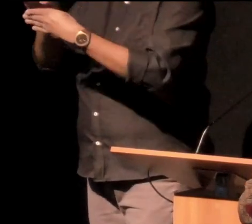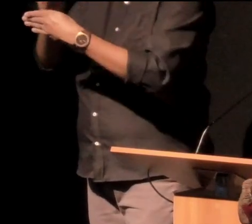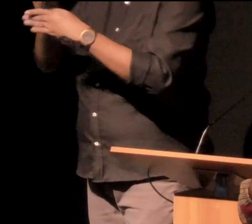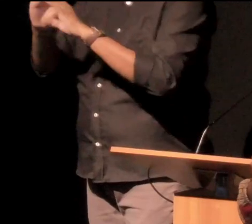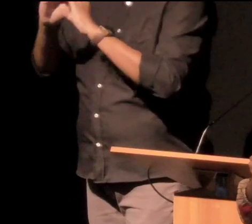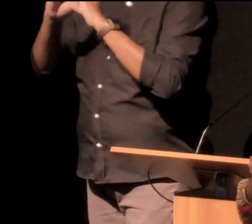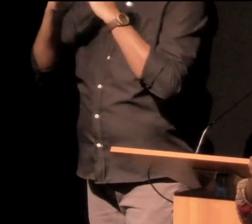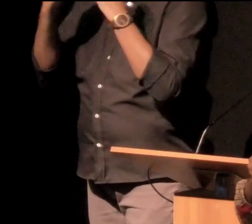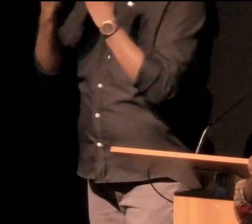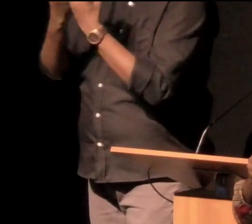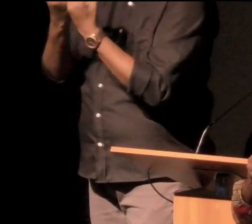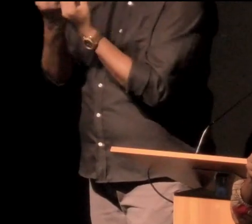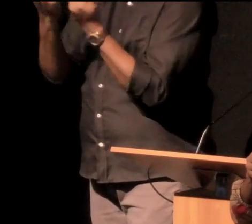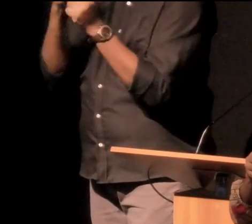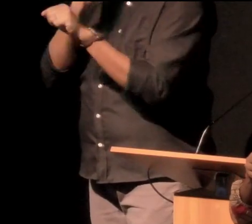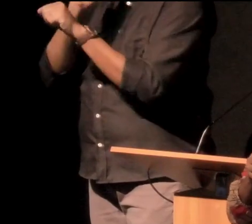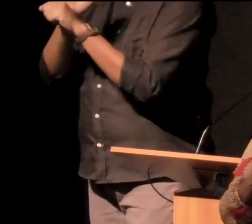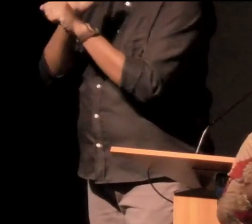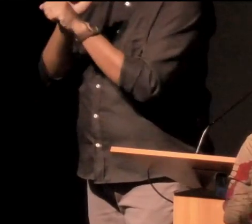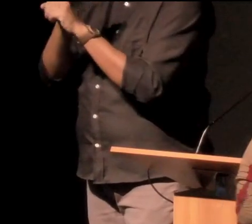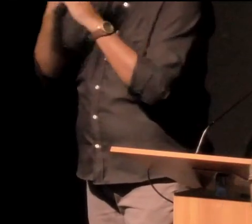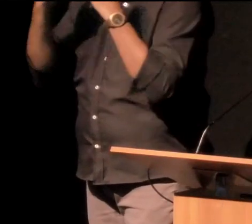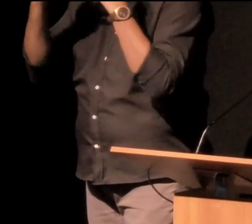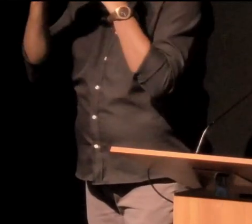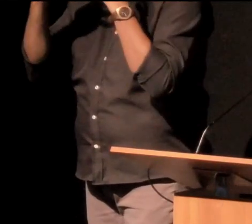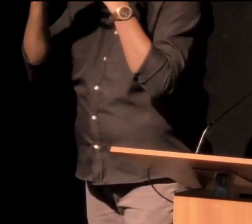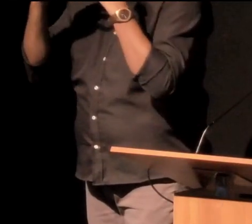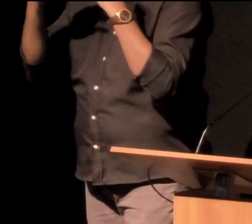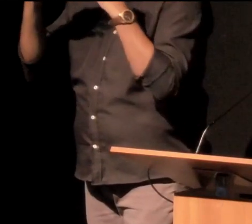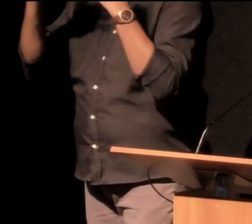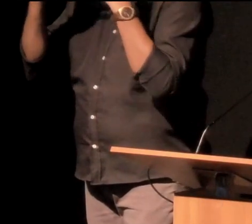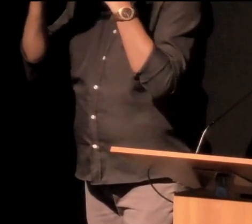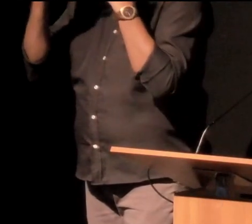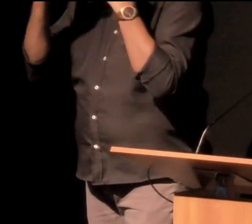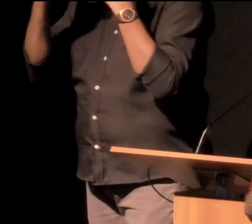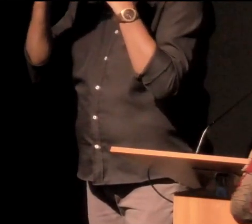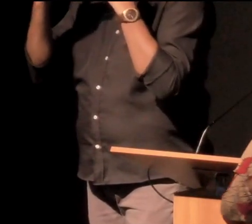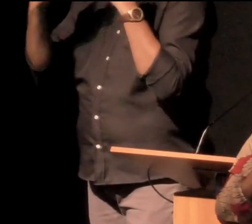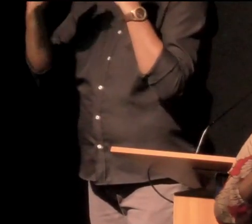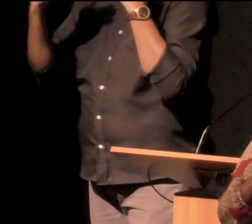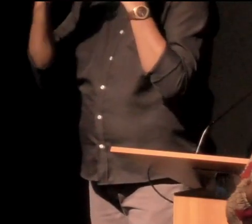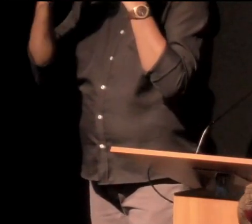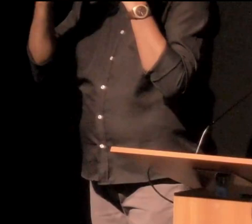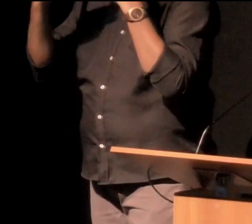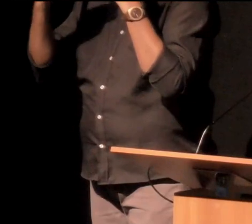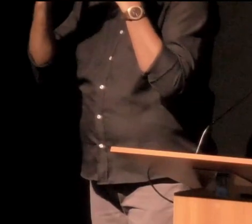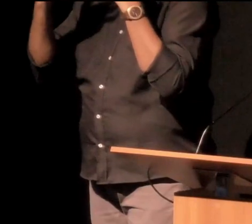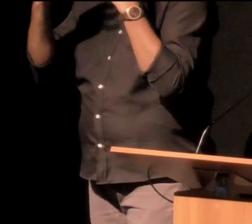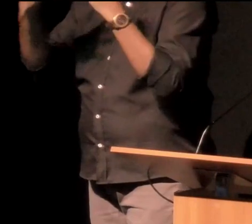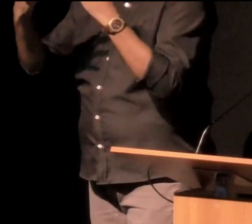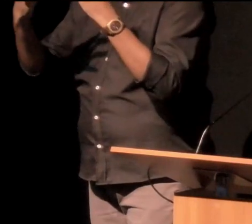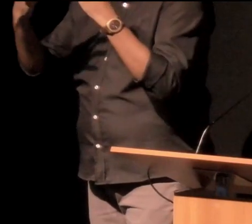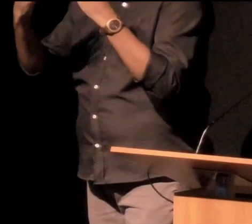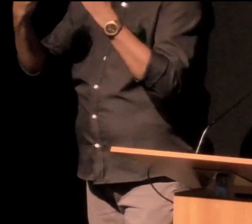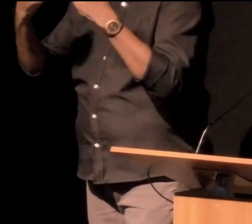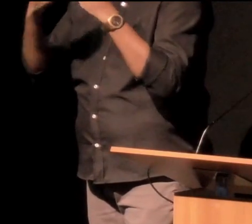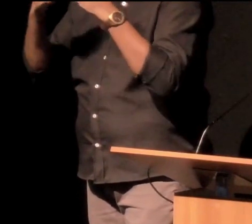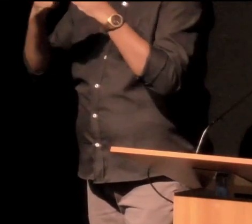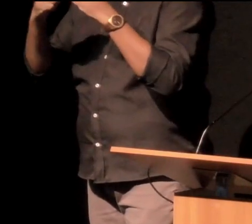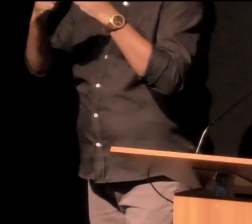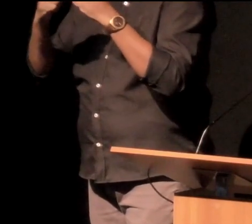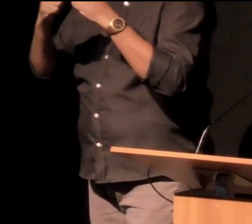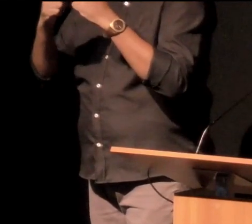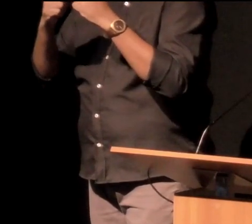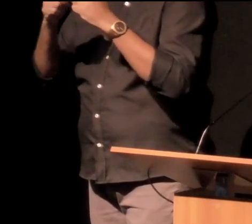precisa ter alguma modificação né e a gente é enfim